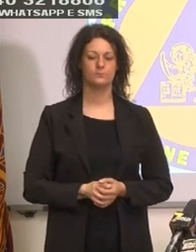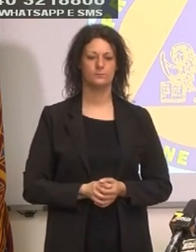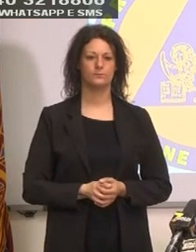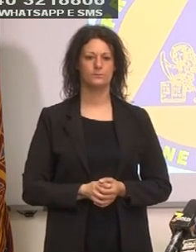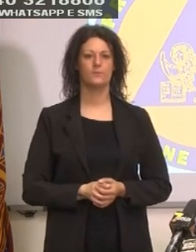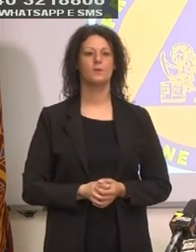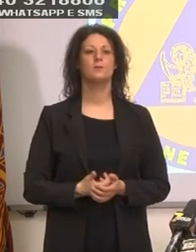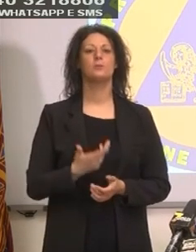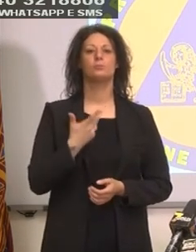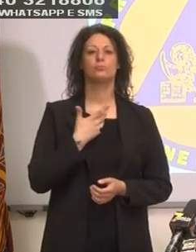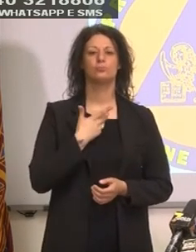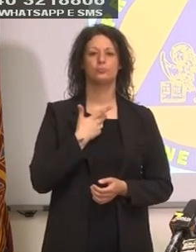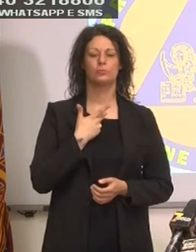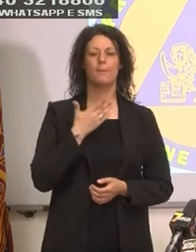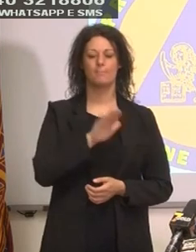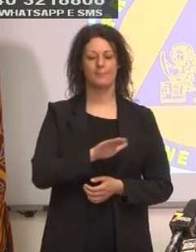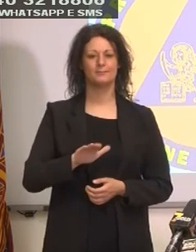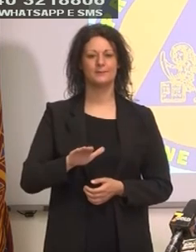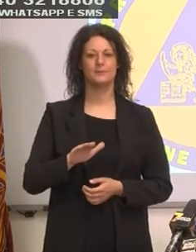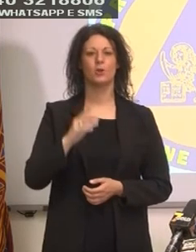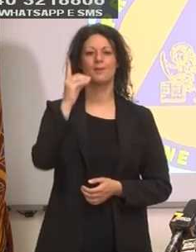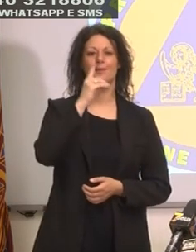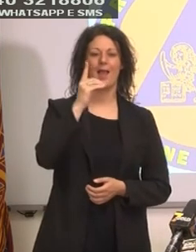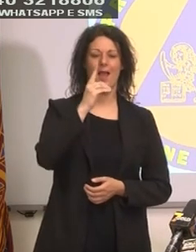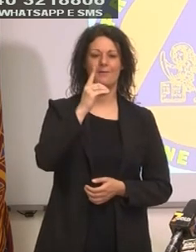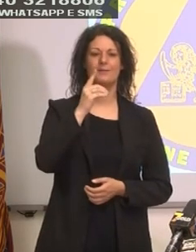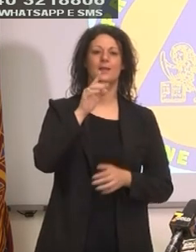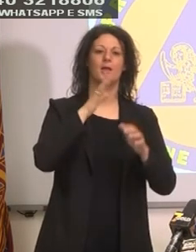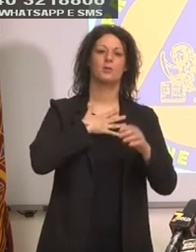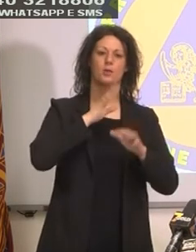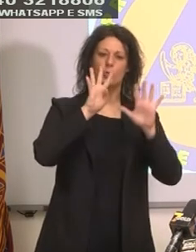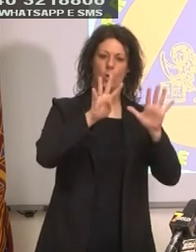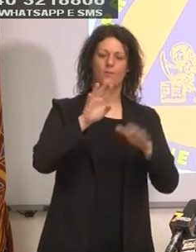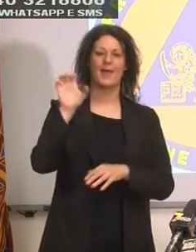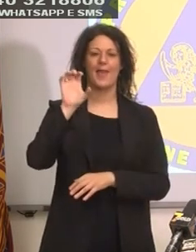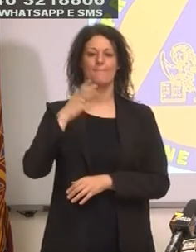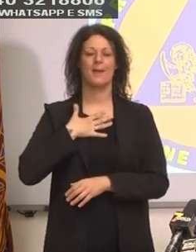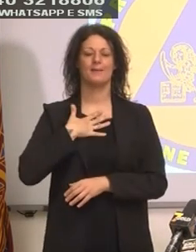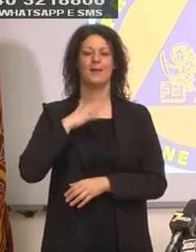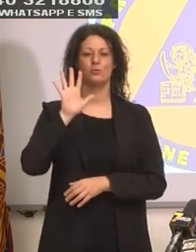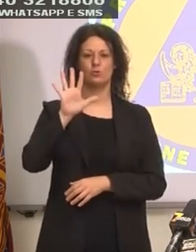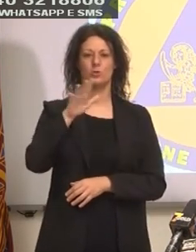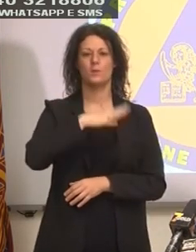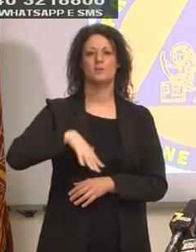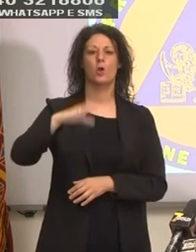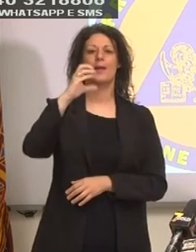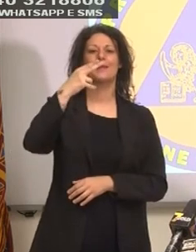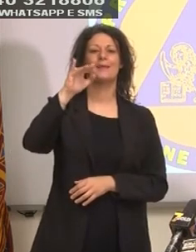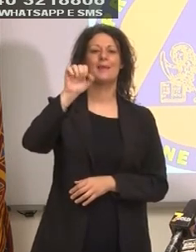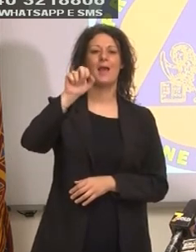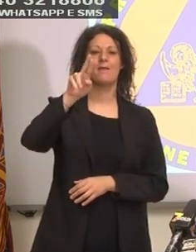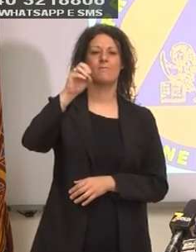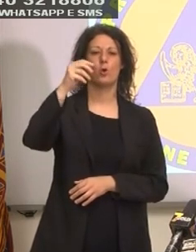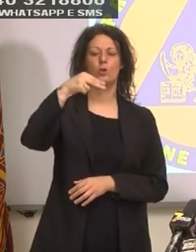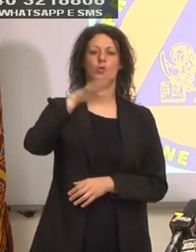c'è un bimbo che ci ha mandato, Davide di 9 anni, Emma di 5, sono di Piavon di Oderzo, ci hanno mandato questo disegno, ringraziamo